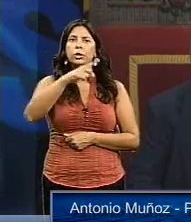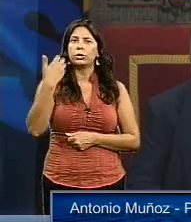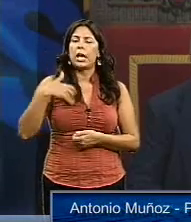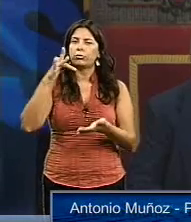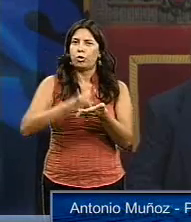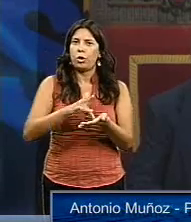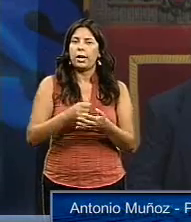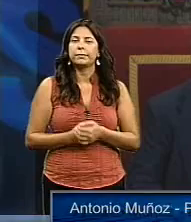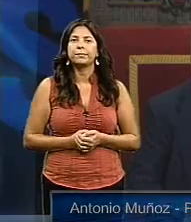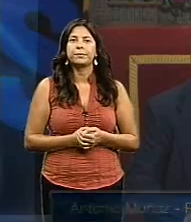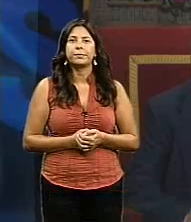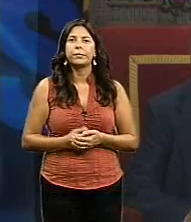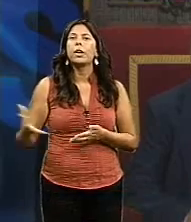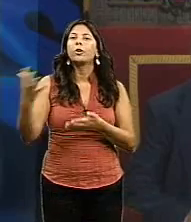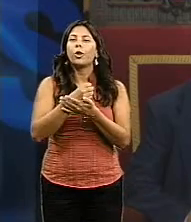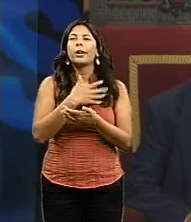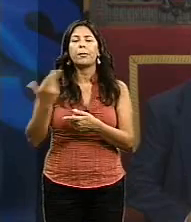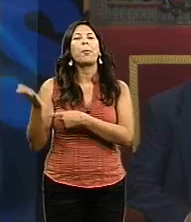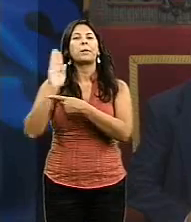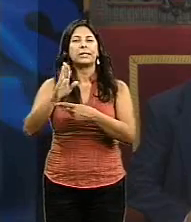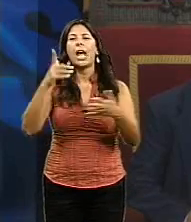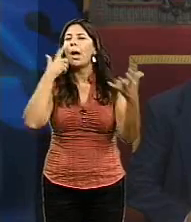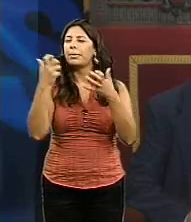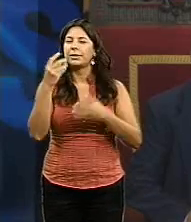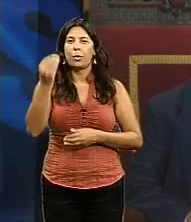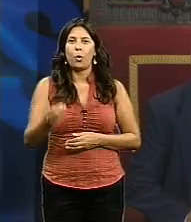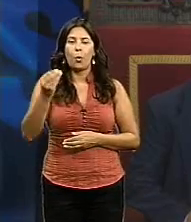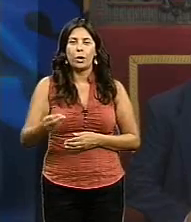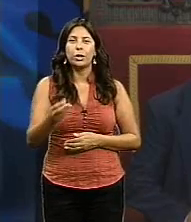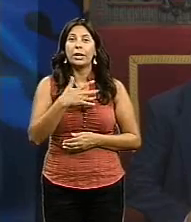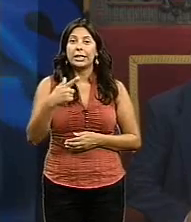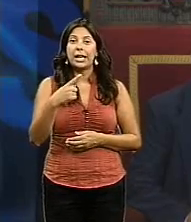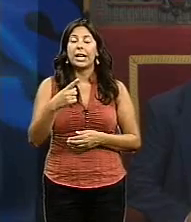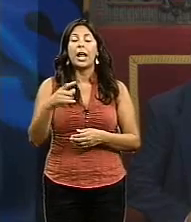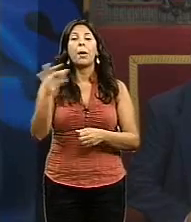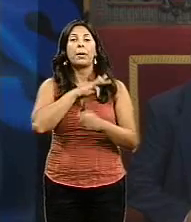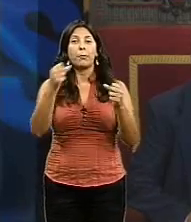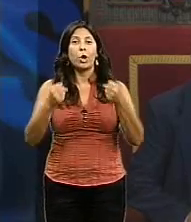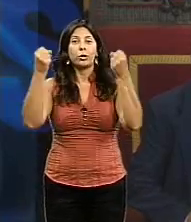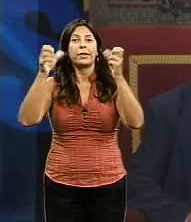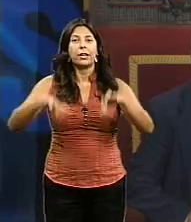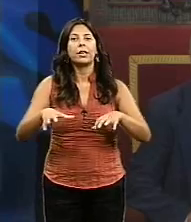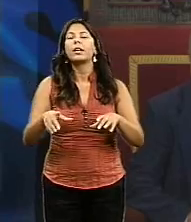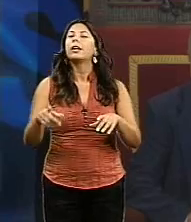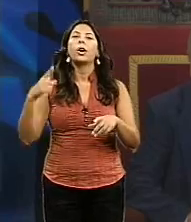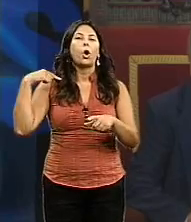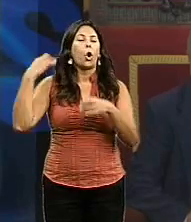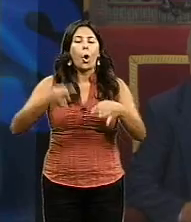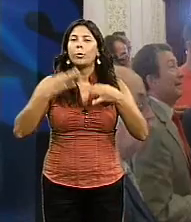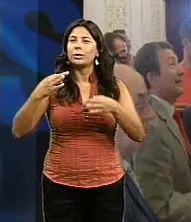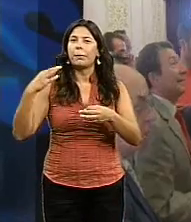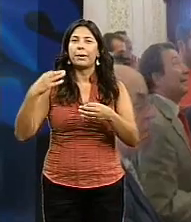Esperamos que entre todos ofrezcamos un gran espectáculo y que un año más el Carranza sea lo que siempre es, una fiesta. El trofeo de los